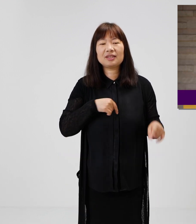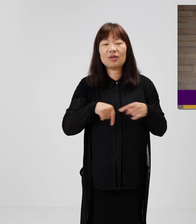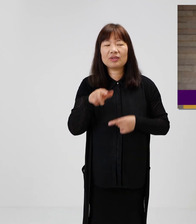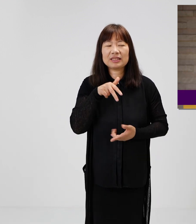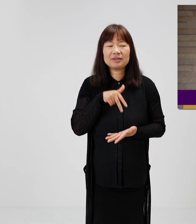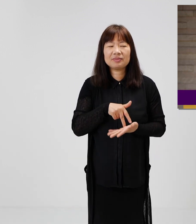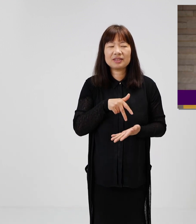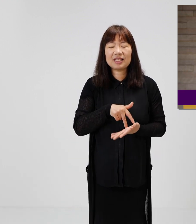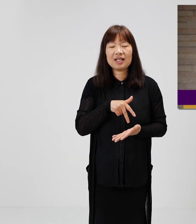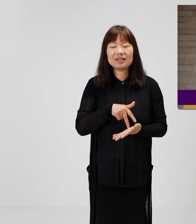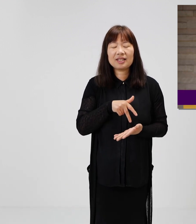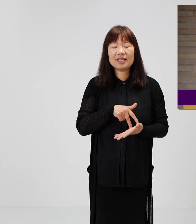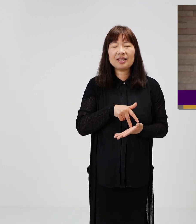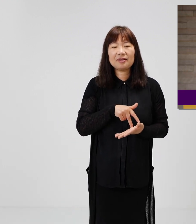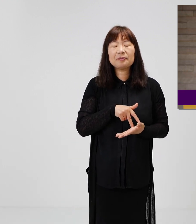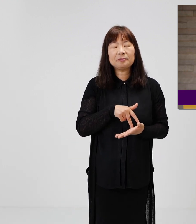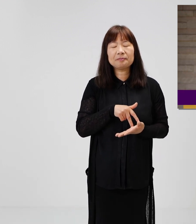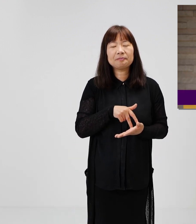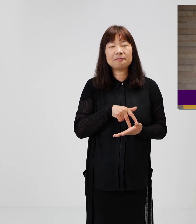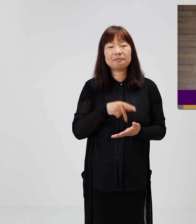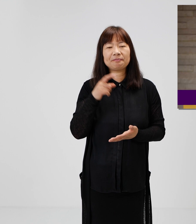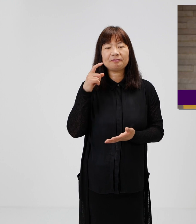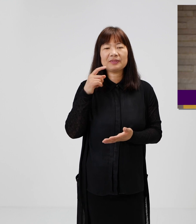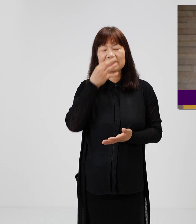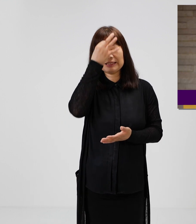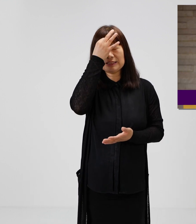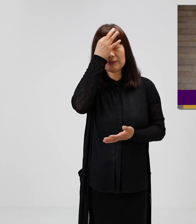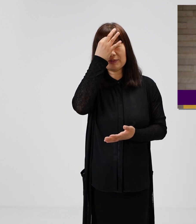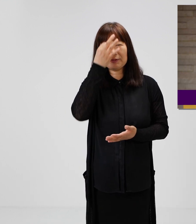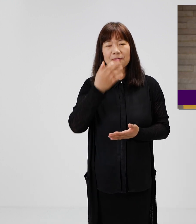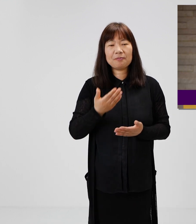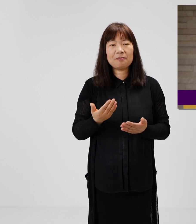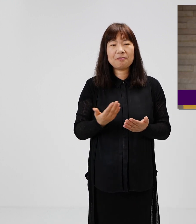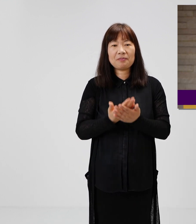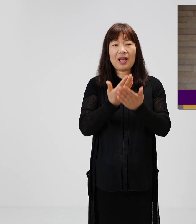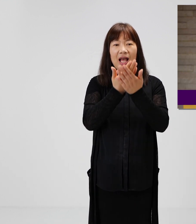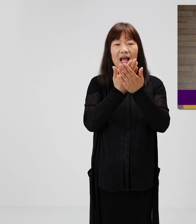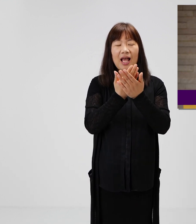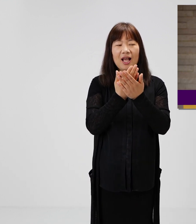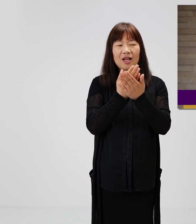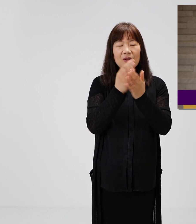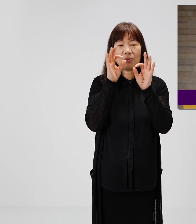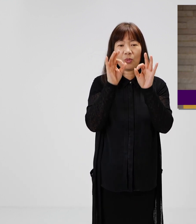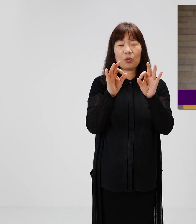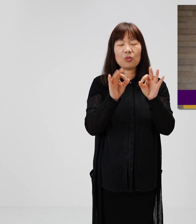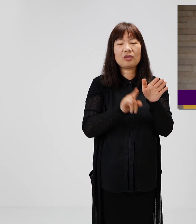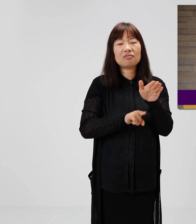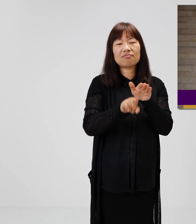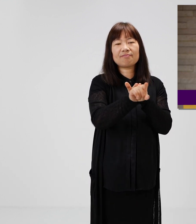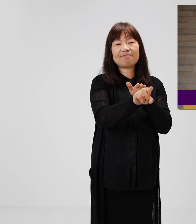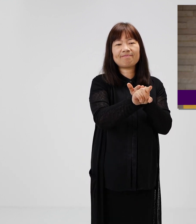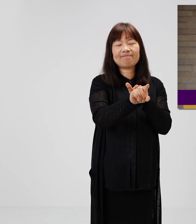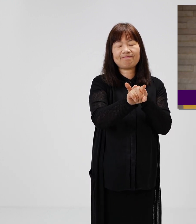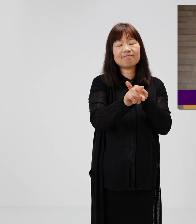정치적인 정무적 감각, 우린 그걸 또 탁월한 리더십이라고 하죠.